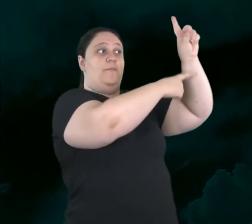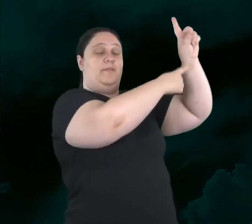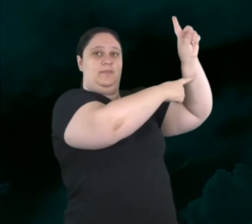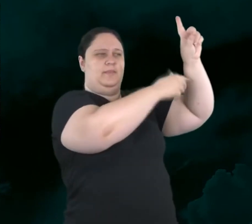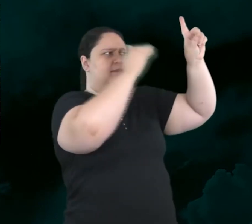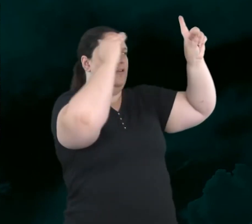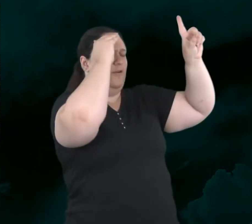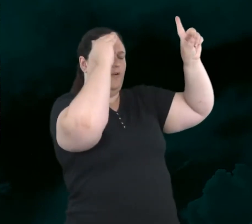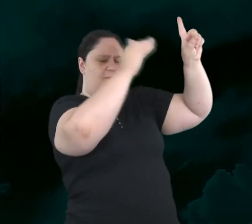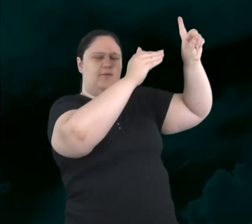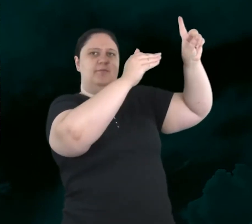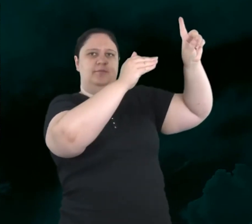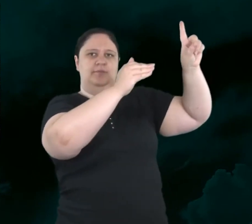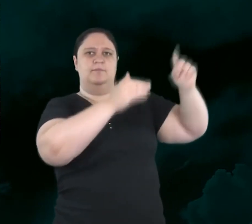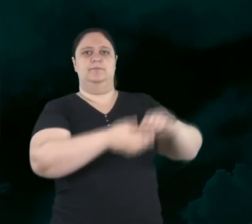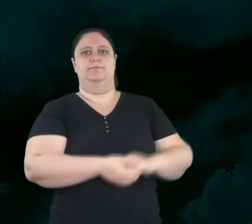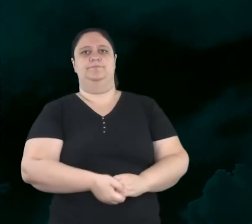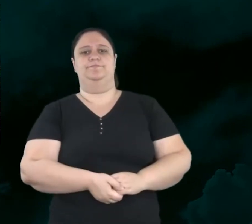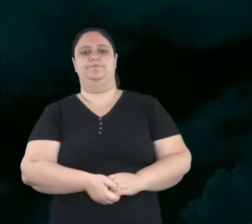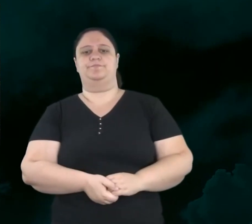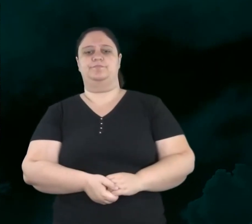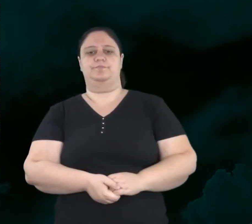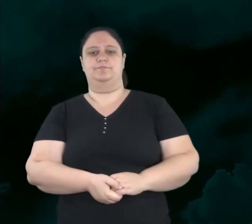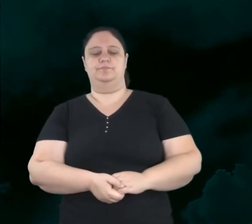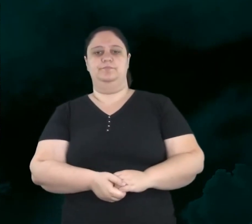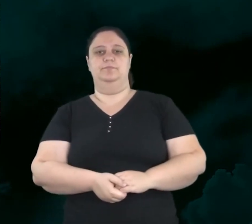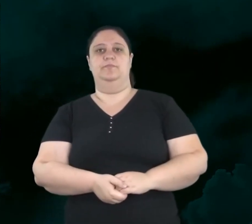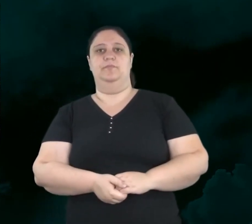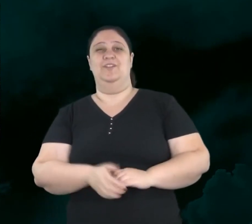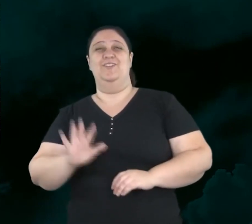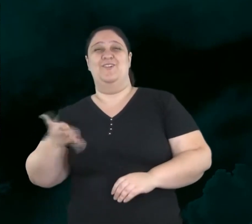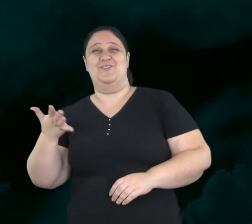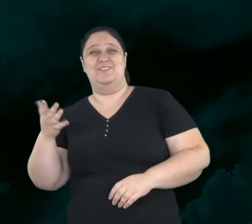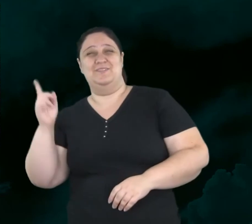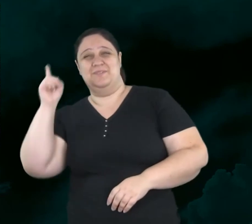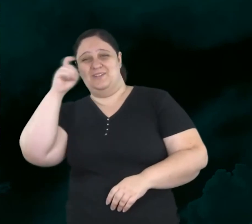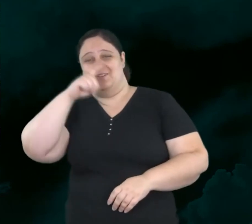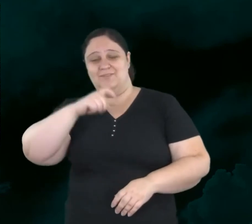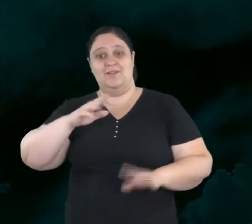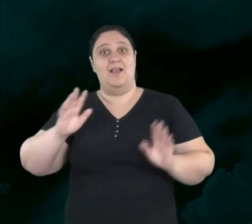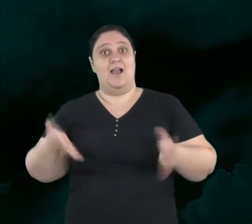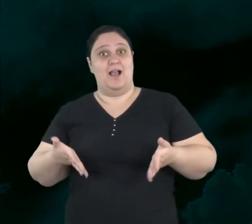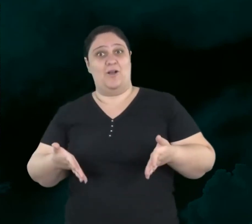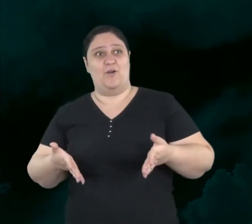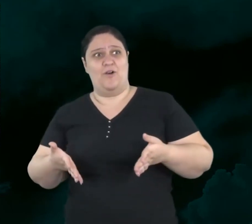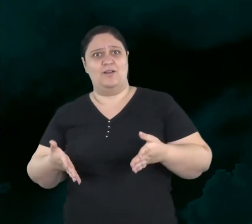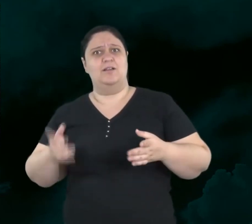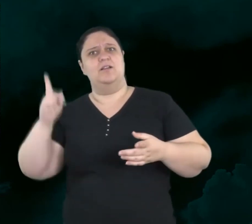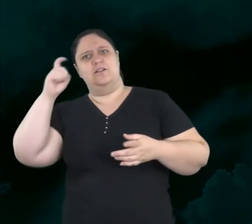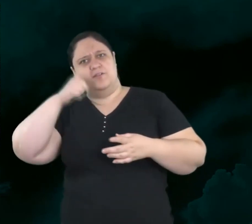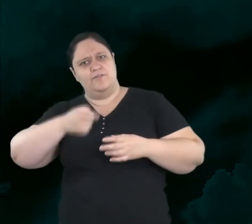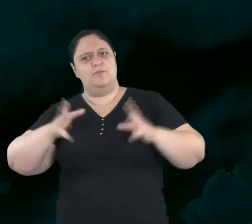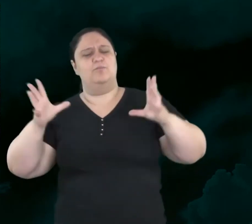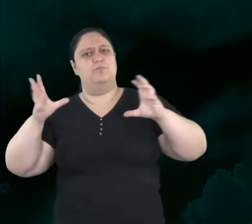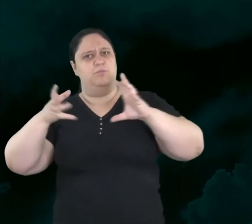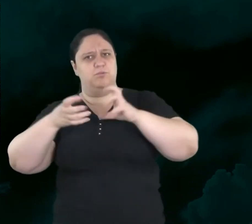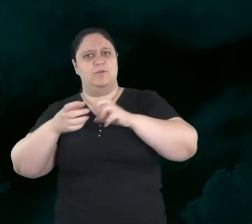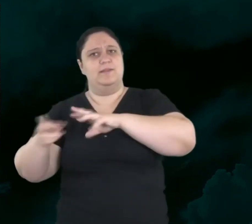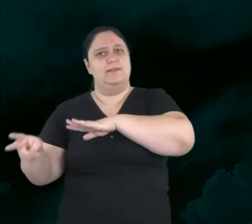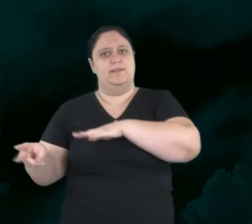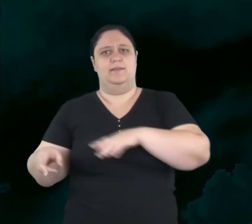essa era no meio de uma situação tão difícil. Irmão, nós estamos no momento de batalha mais feroz. Semana que vem eu vou tentar mostrar